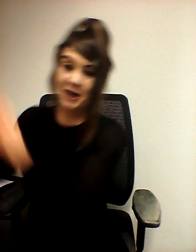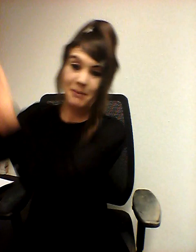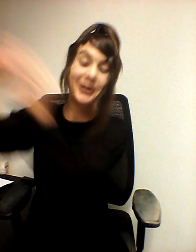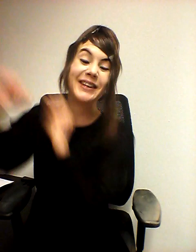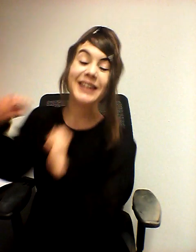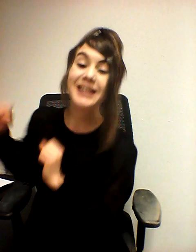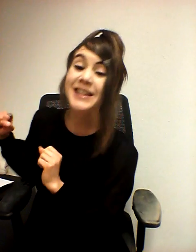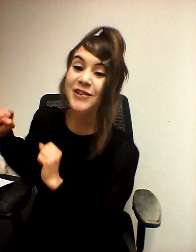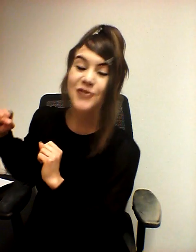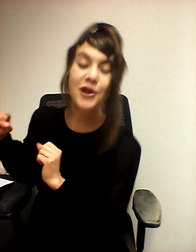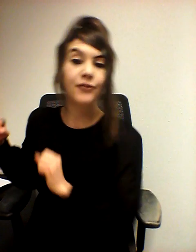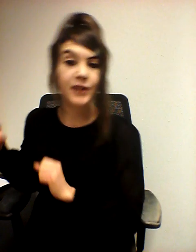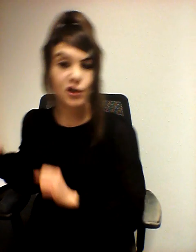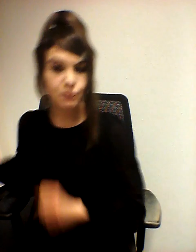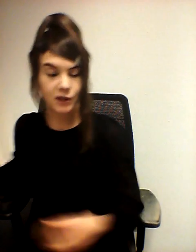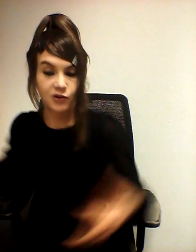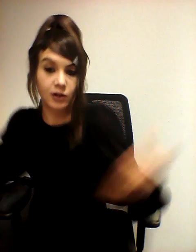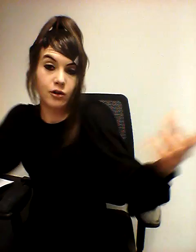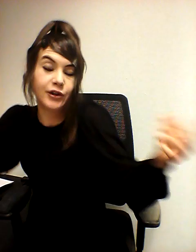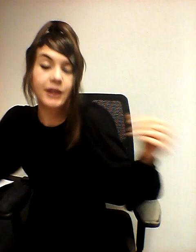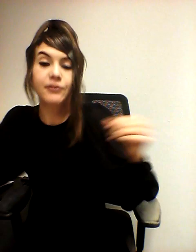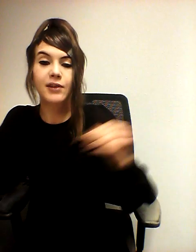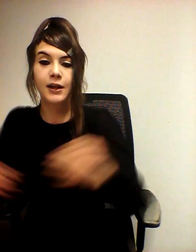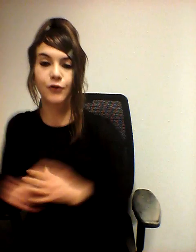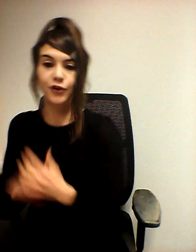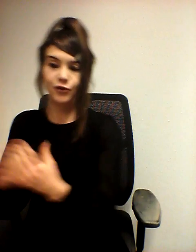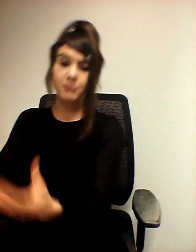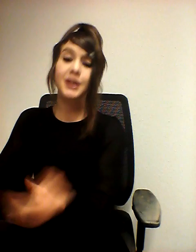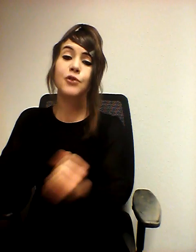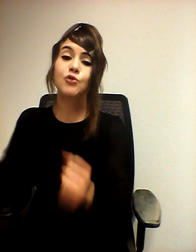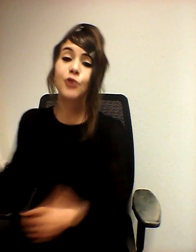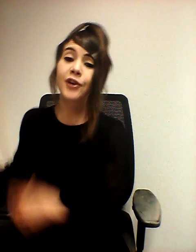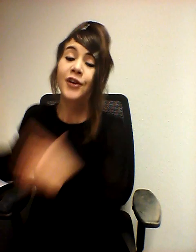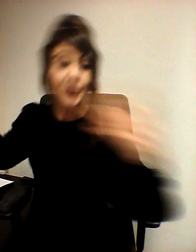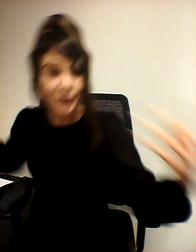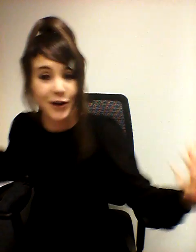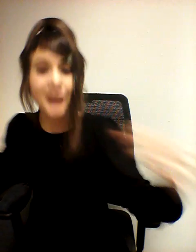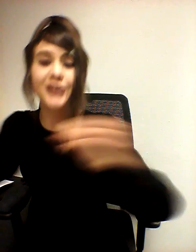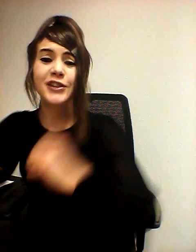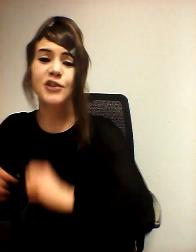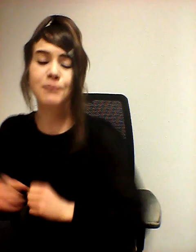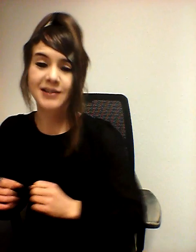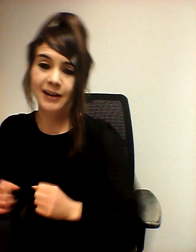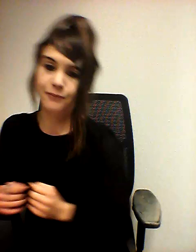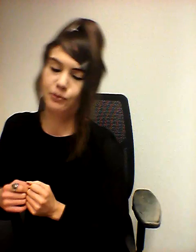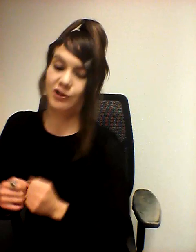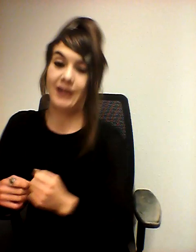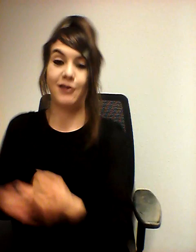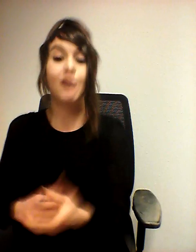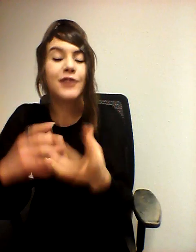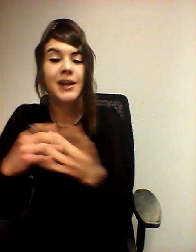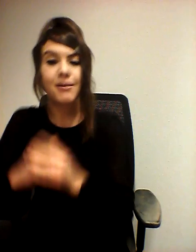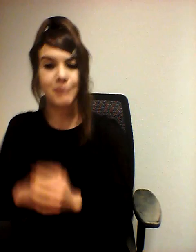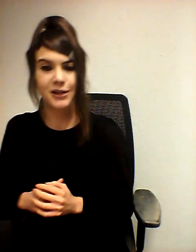maar ook in die lysosomen van jouw spiercellen, kunnen die verteerd worden tot aminozuren. Kunnen je spiercellen beschikken over die